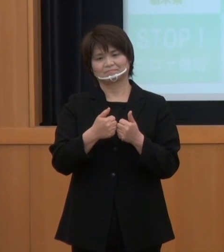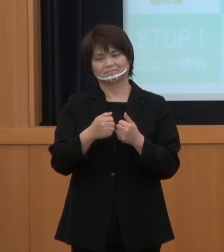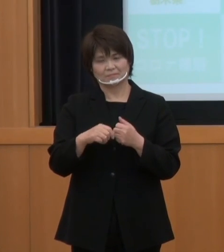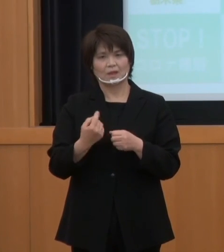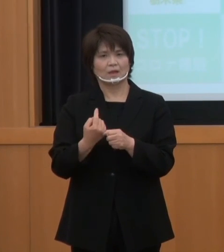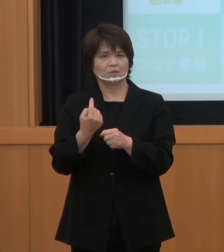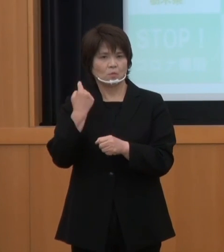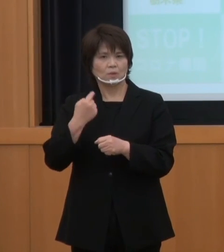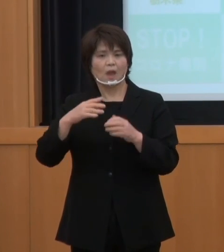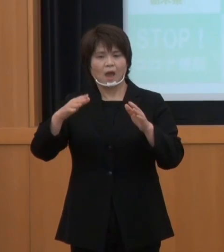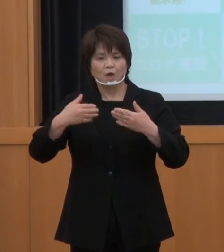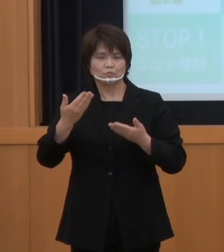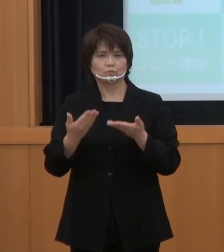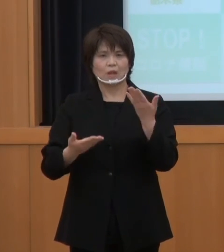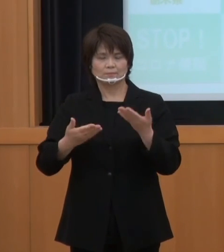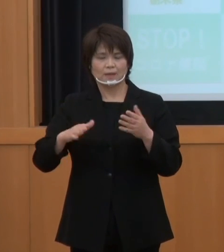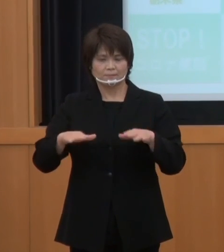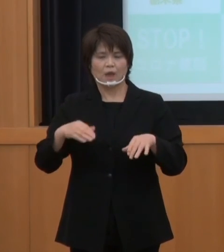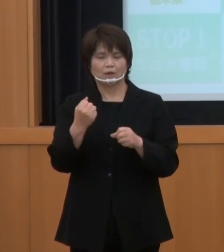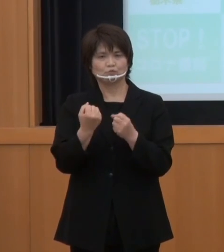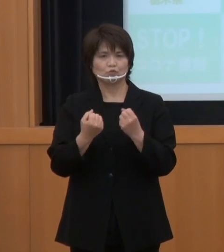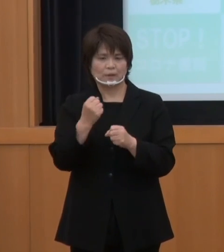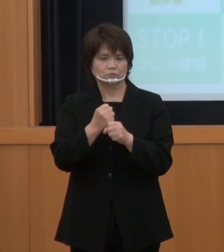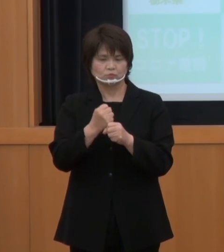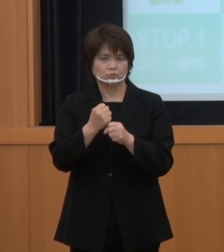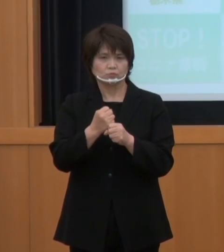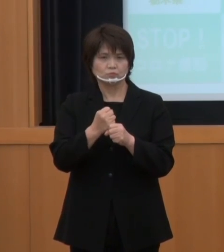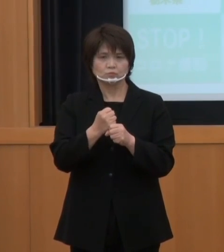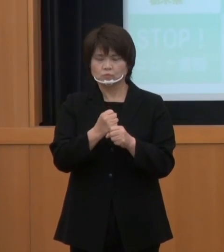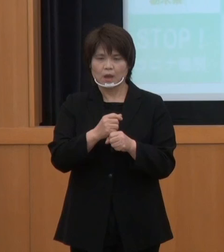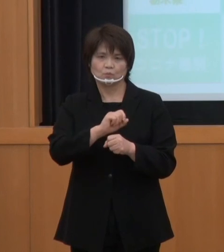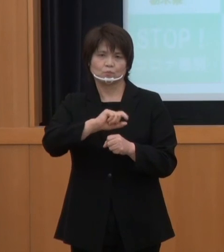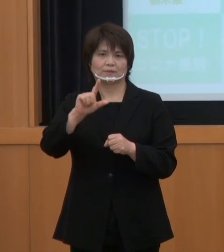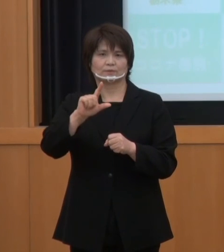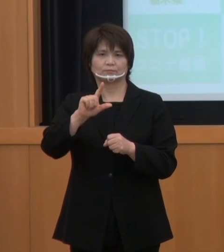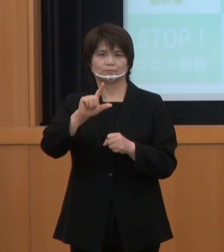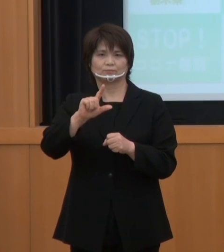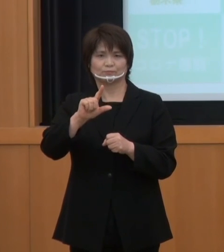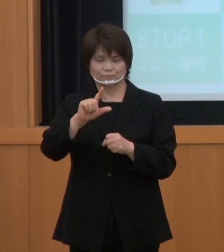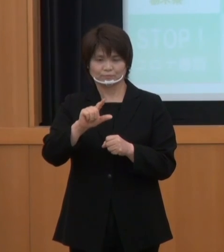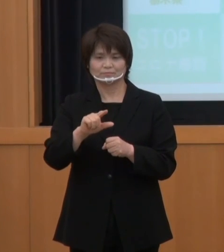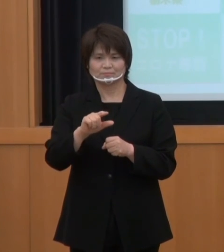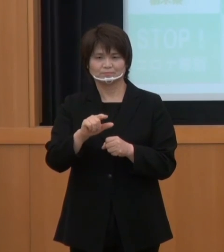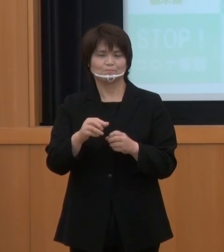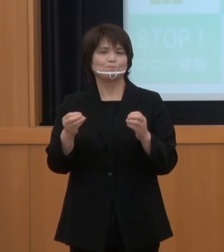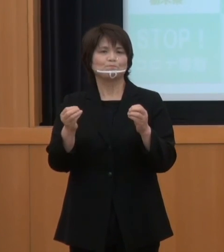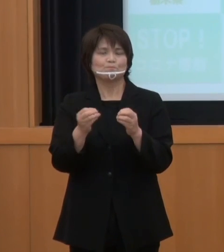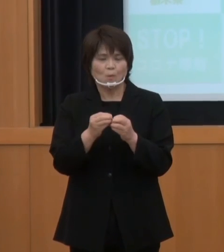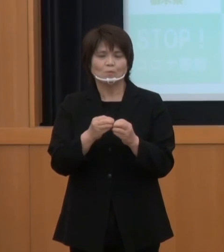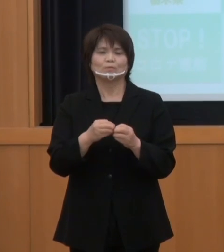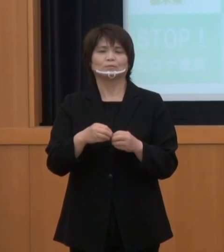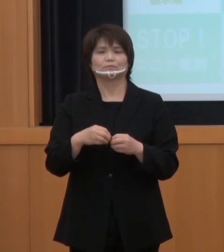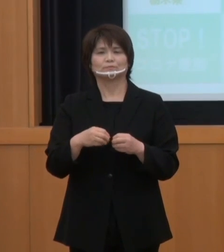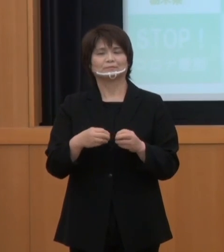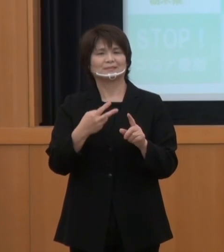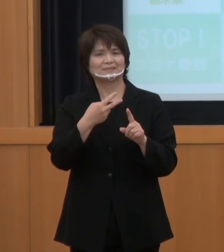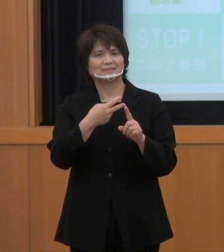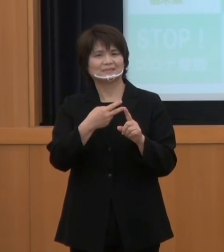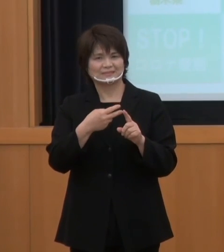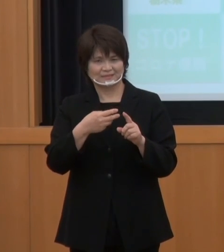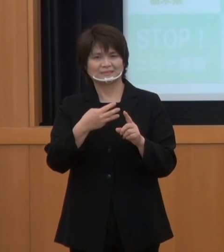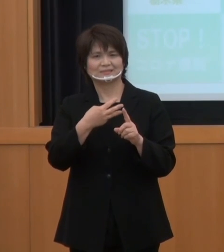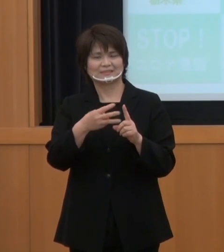生産台数が伸びているという話を聞いておりますので、そこに日産栃木工場が加われば、県内の